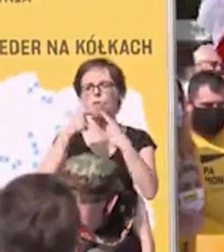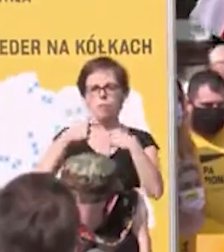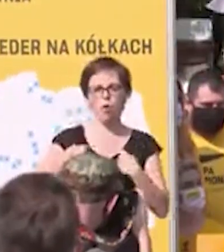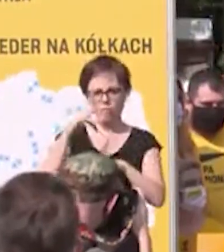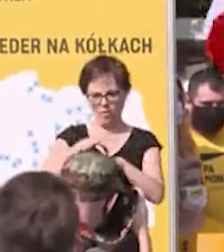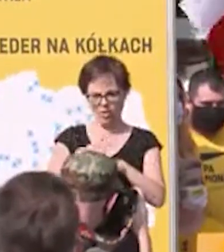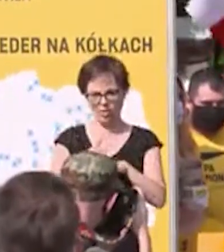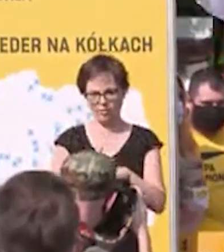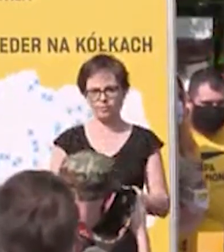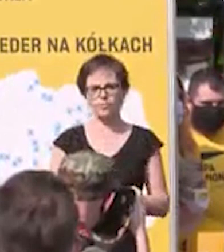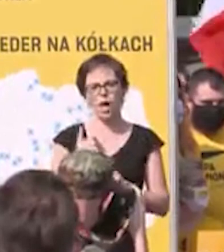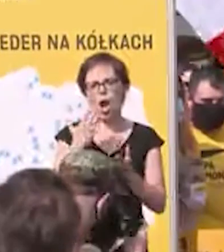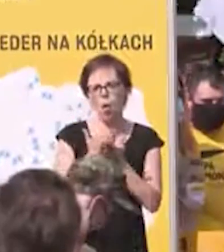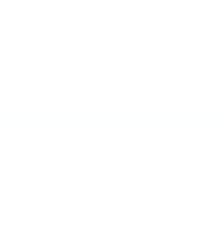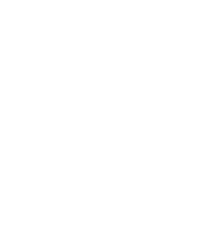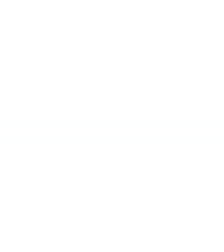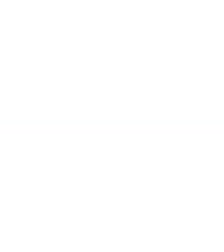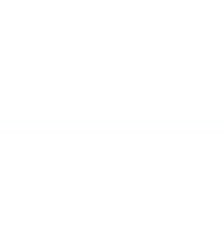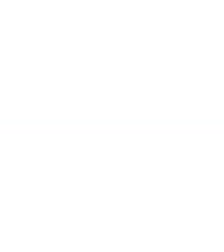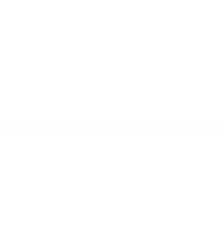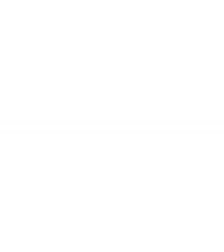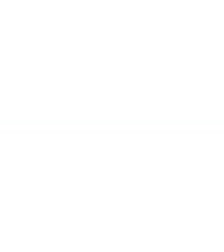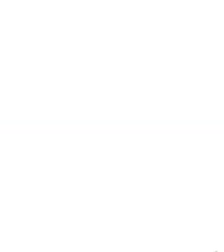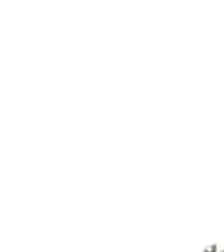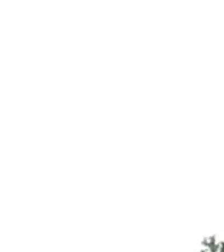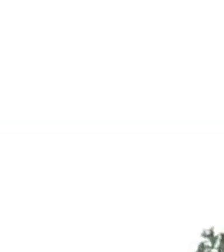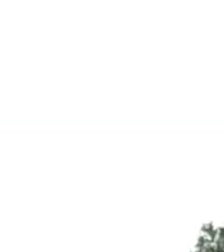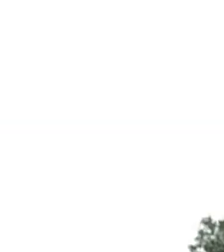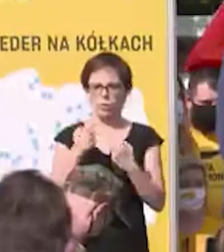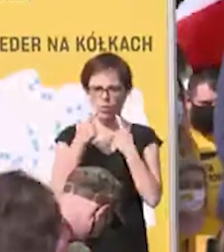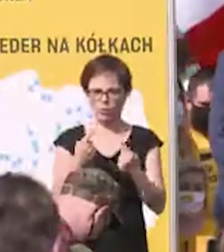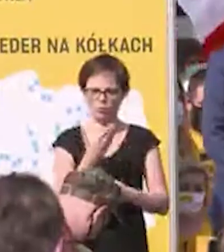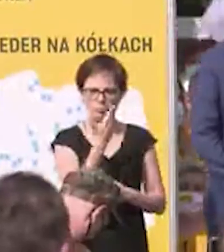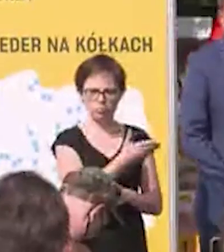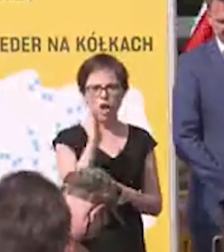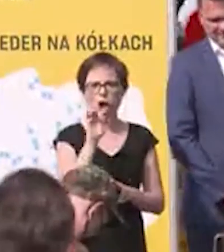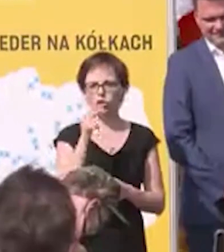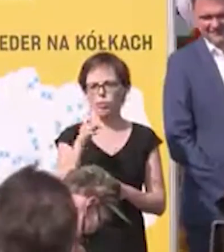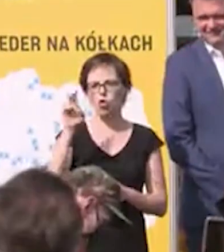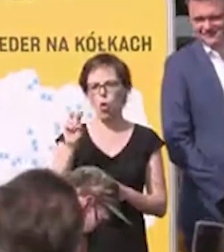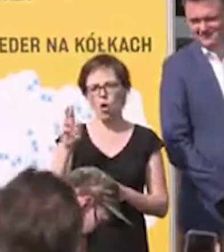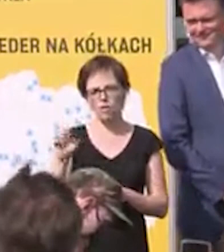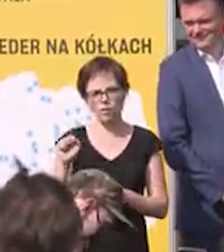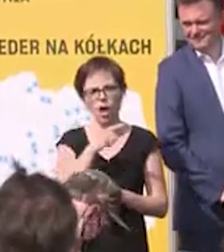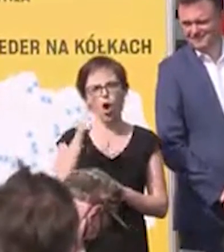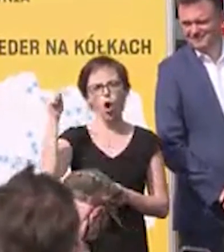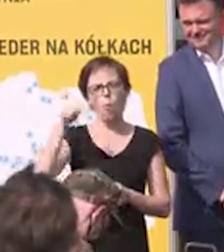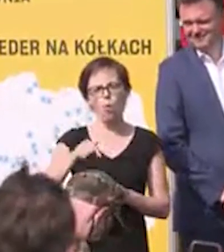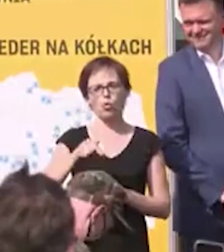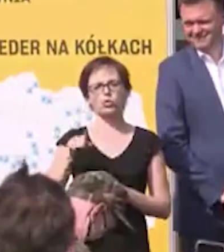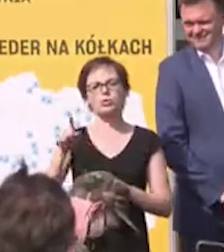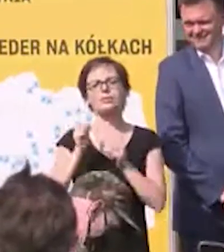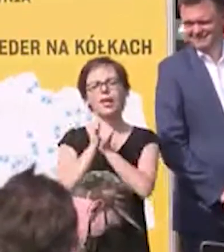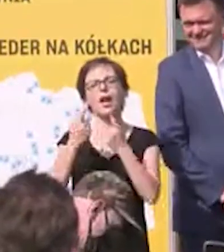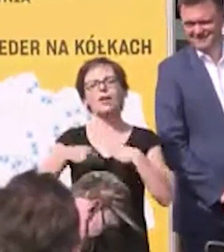Drodzy Państwo, nie będę przedłużał, powiem tylko tak. Szymon Hołownia nie musi zdawać meldunku z